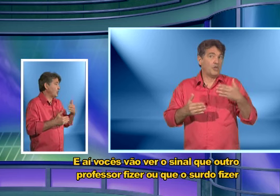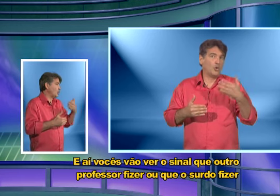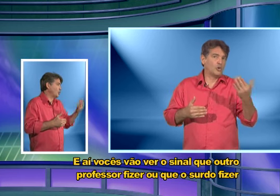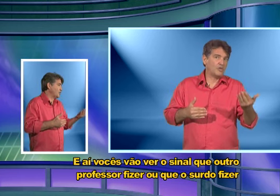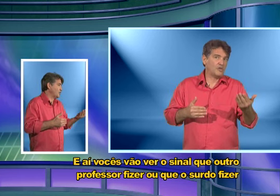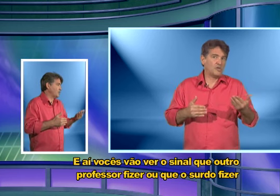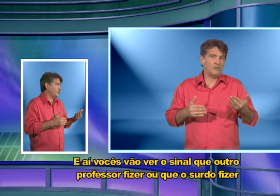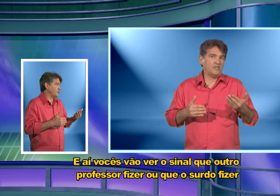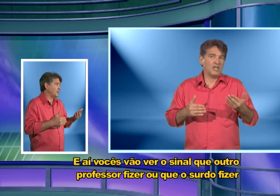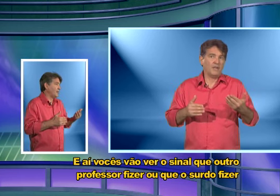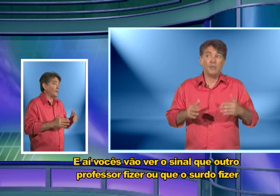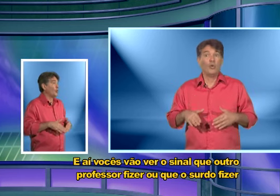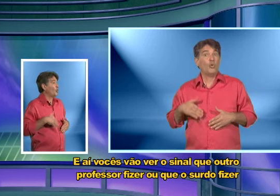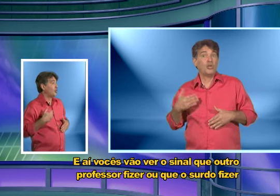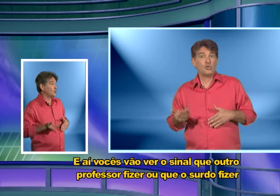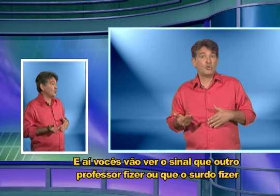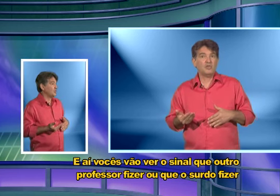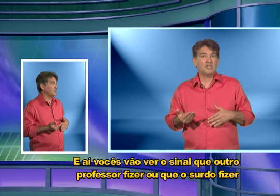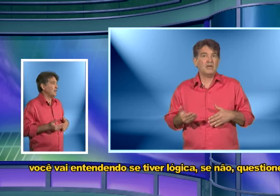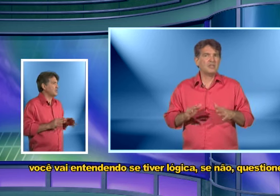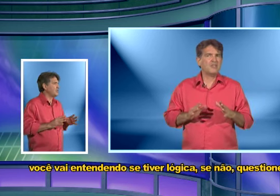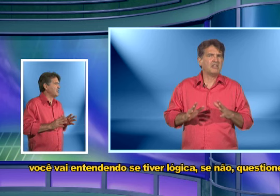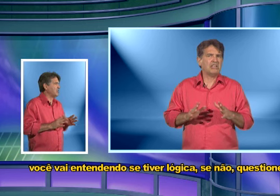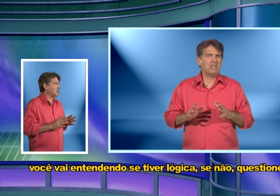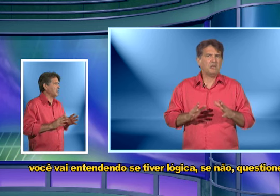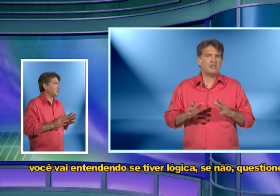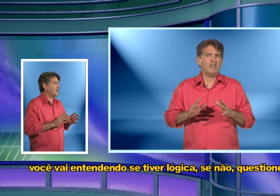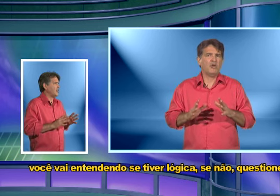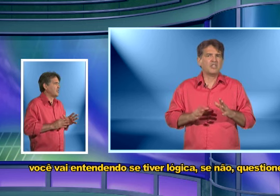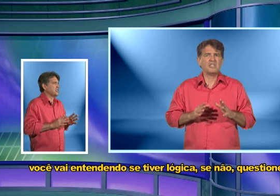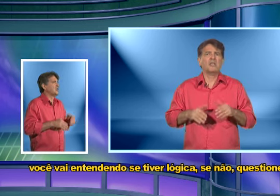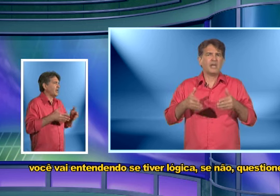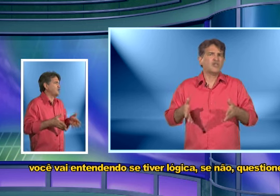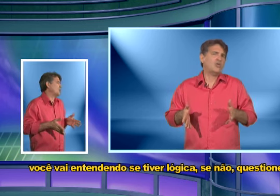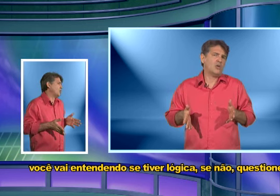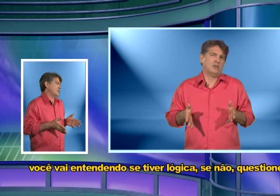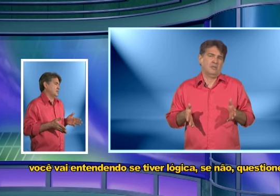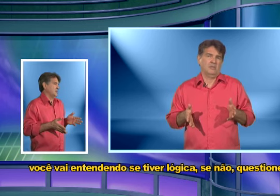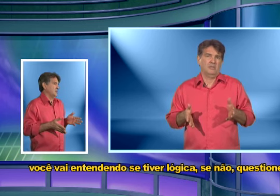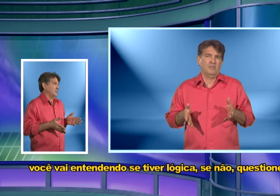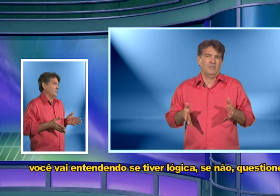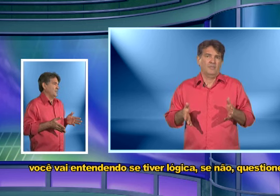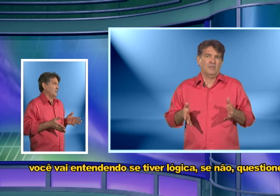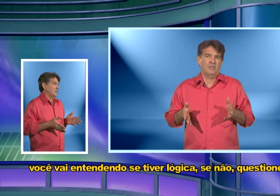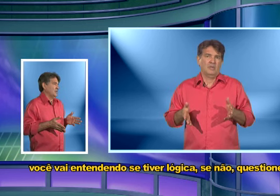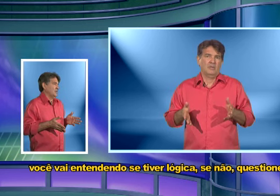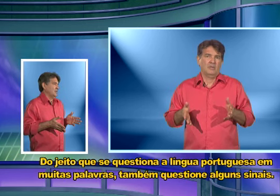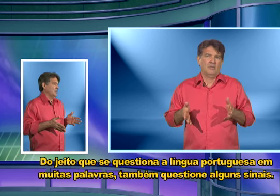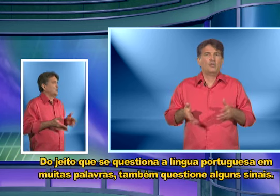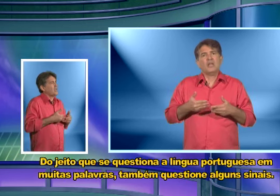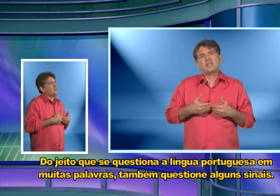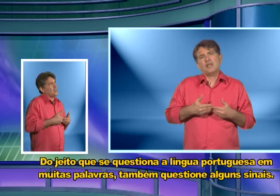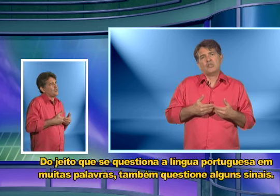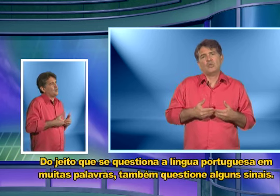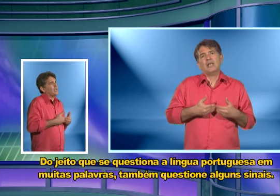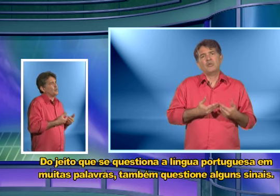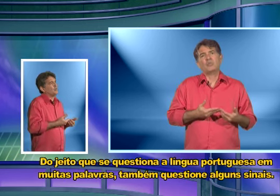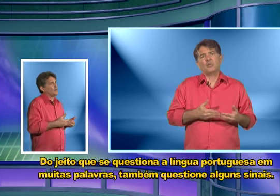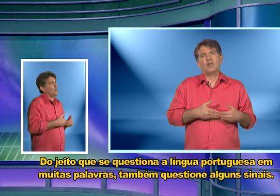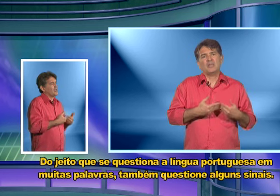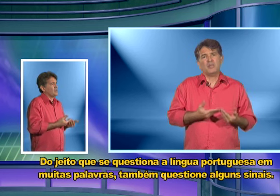outro professor fizer. Ou que um surdo fizer, você vai entendendo. tiver lógica, se não questione. Do jeito que se